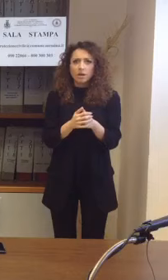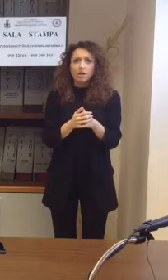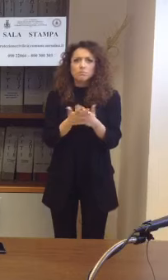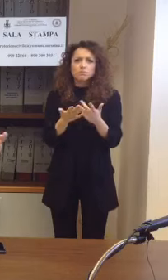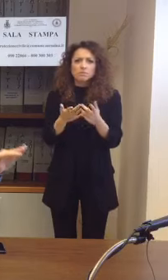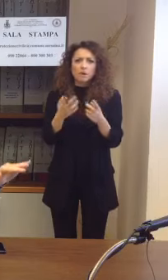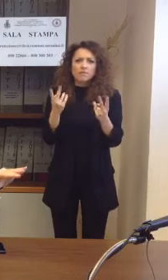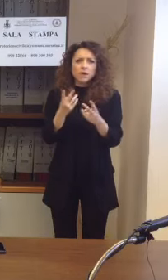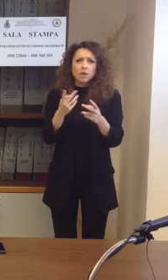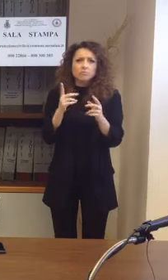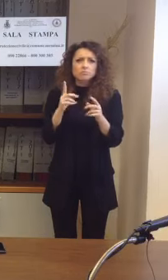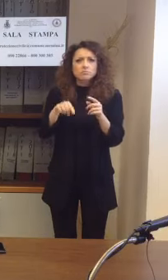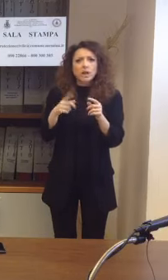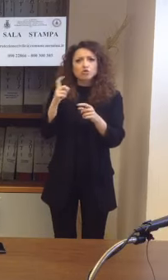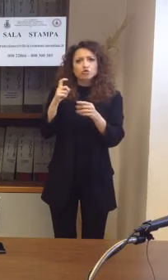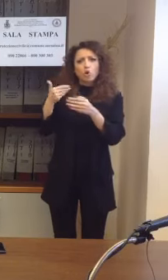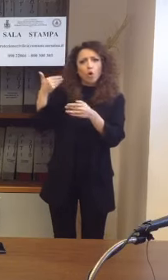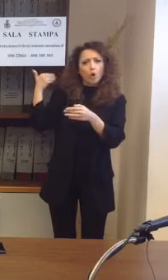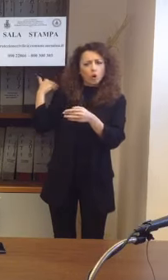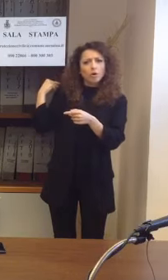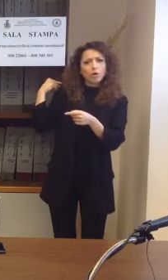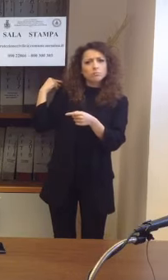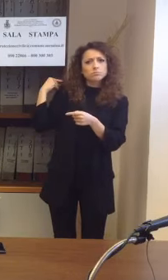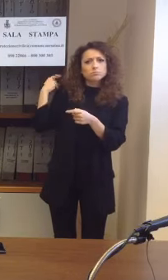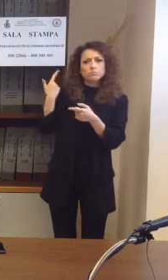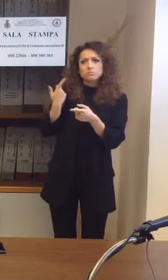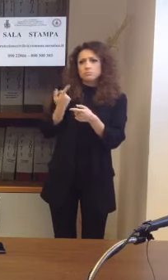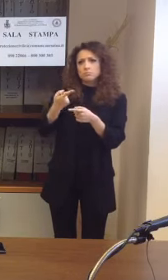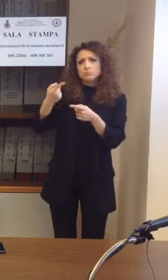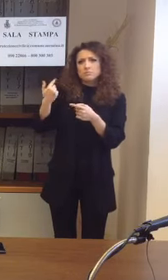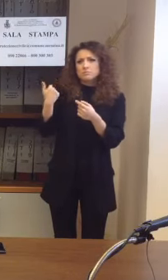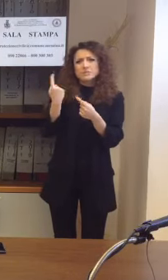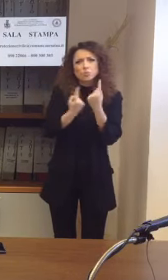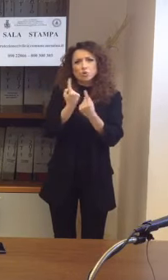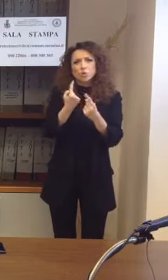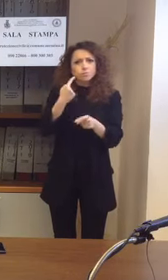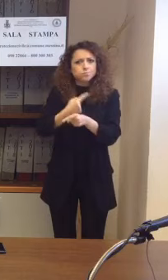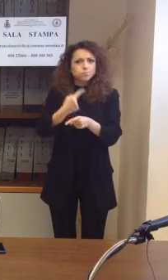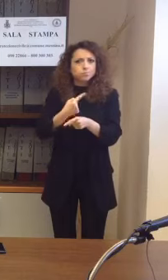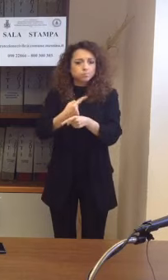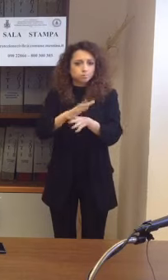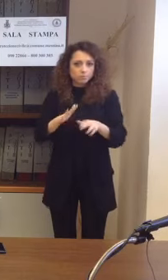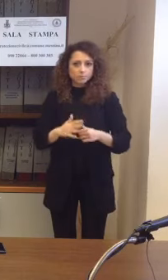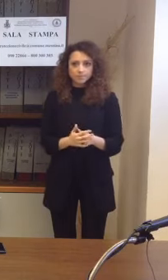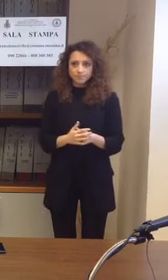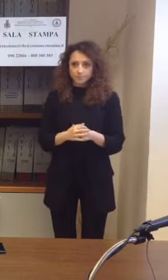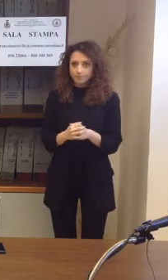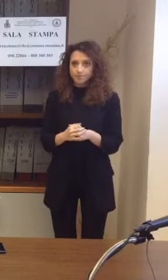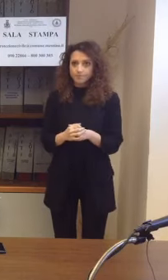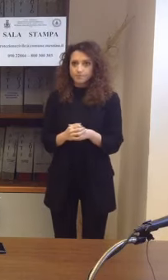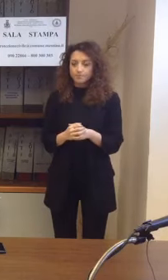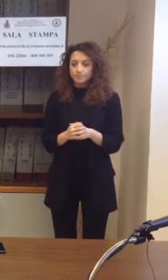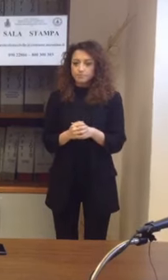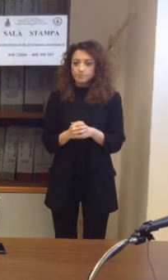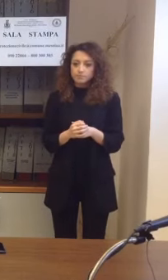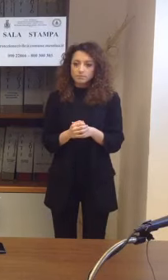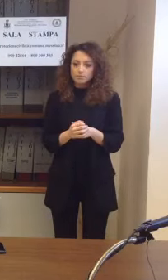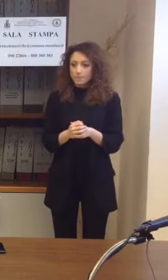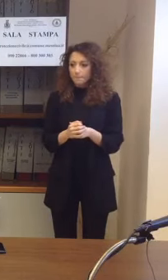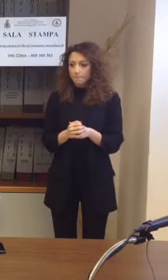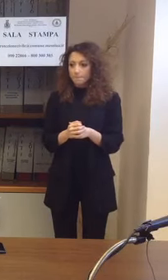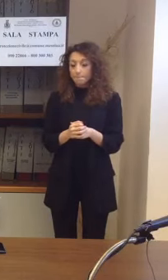dei giorni scorsi. È ovvio che anche l'ulteriore richiesta che è